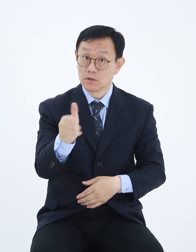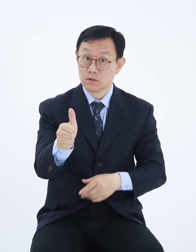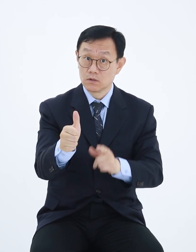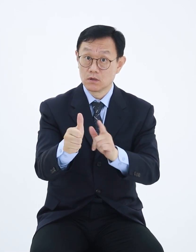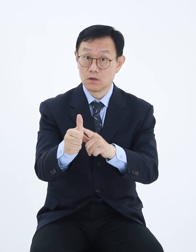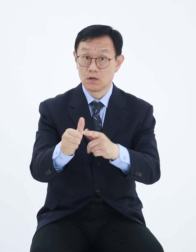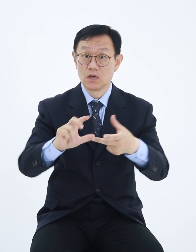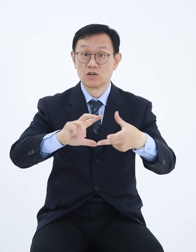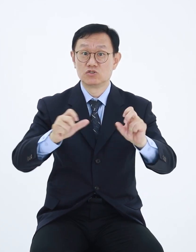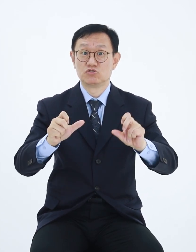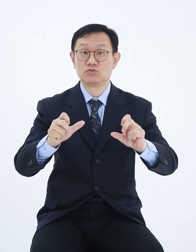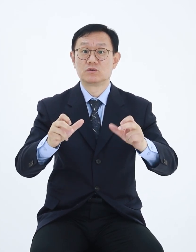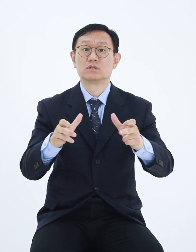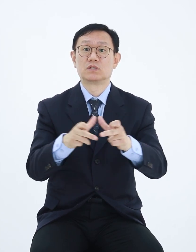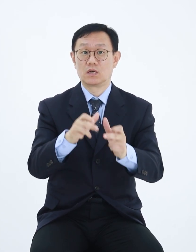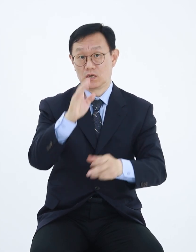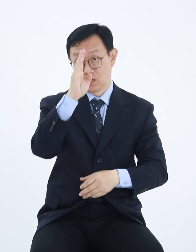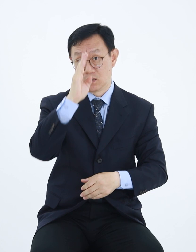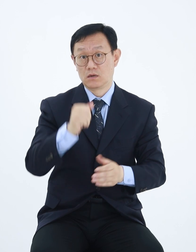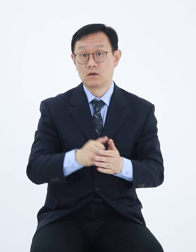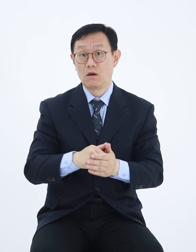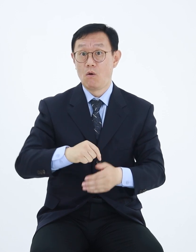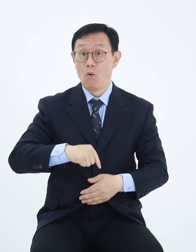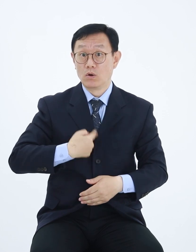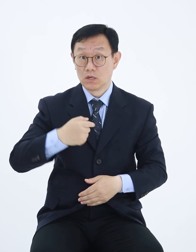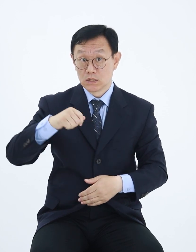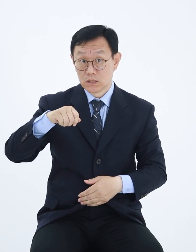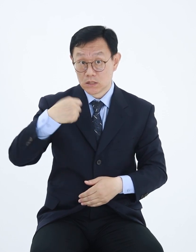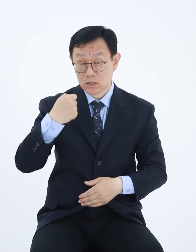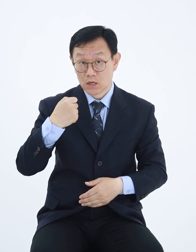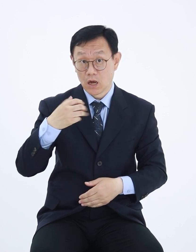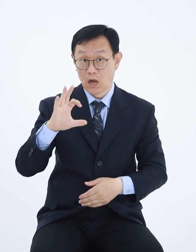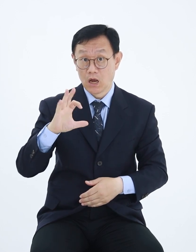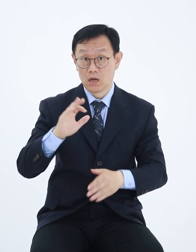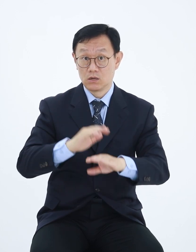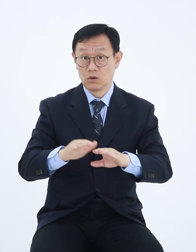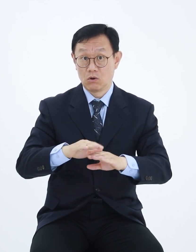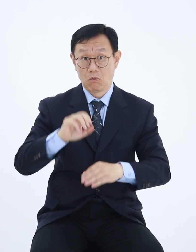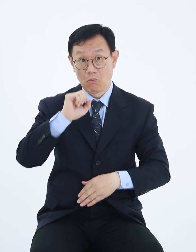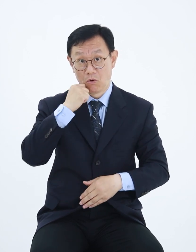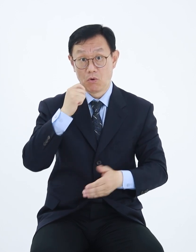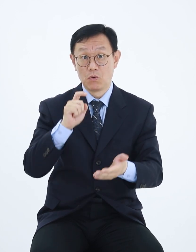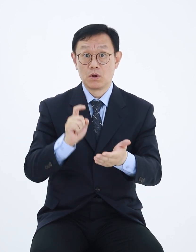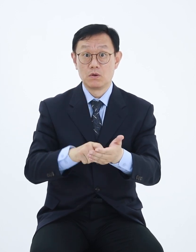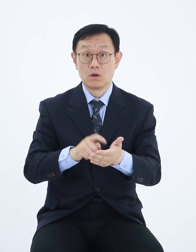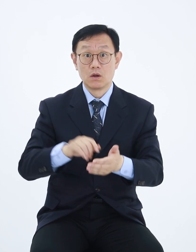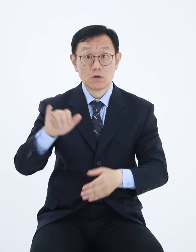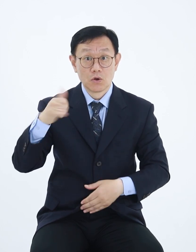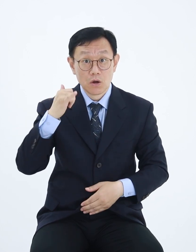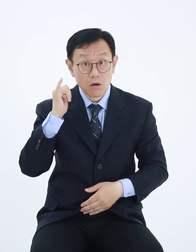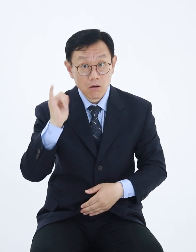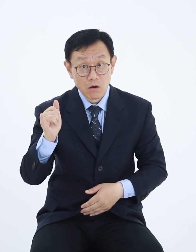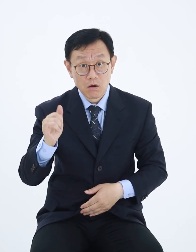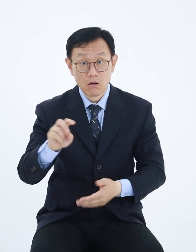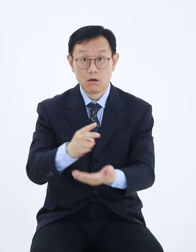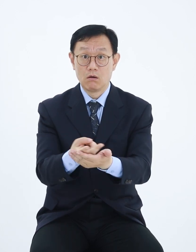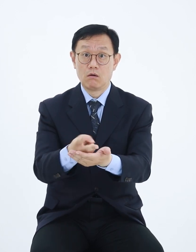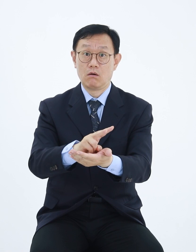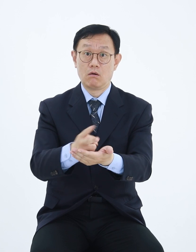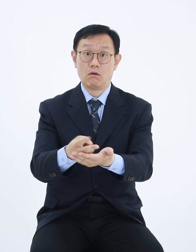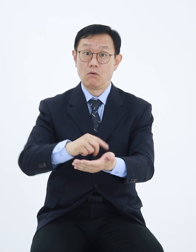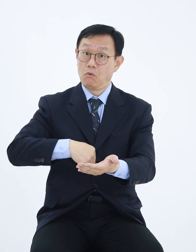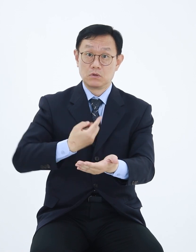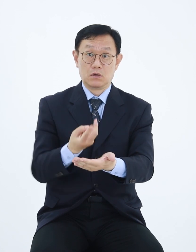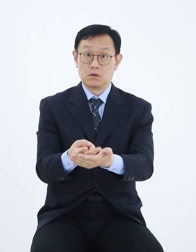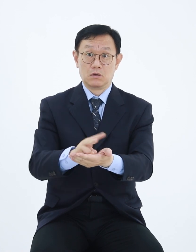최중증 근육장애인입니다. 혼자서는 식사나 용변 처리가 어렵고 위급시 전화를 걸거나 몸을 뒤척일 수